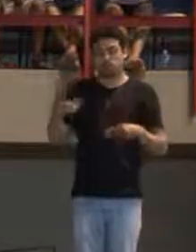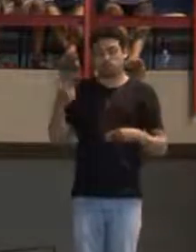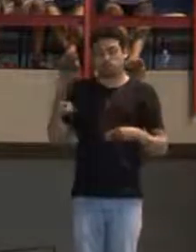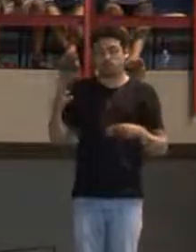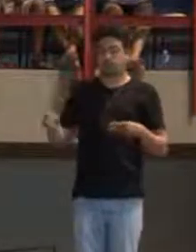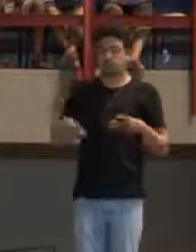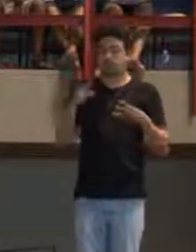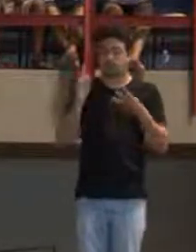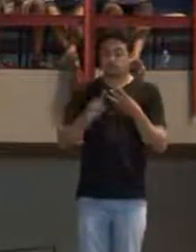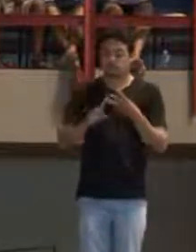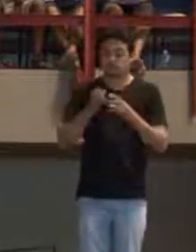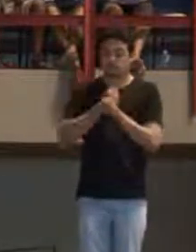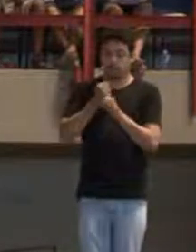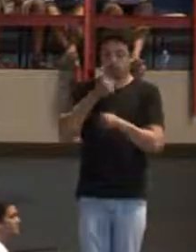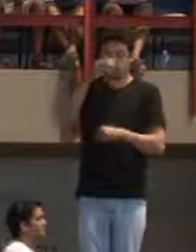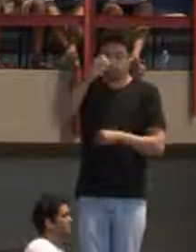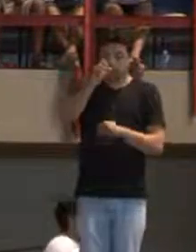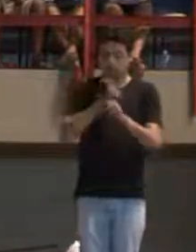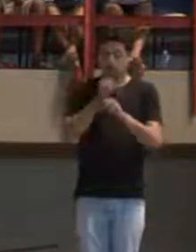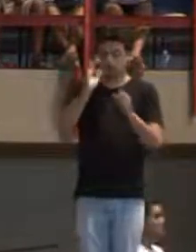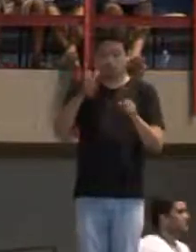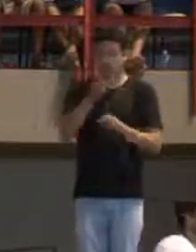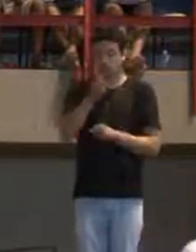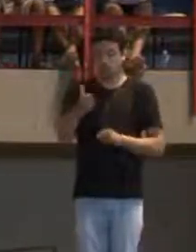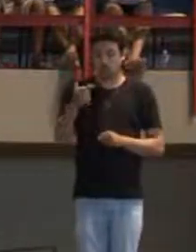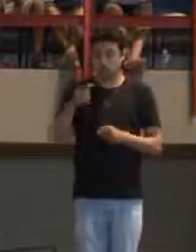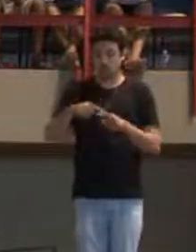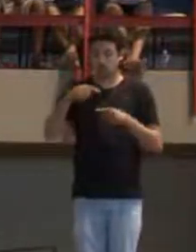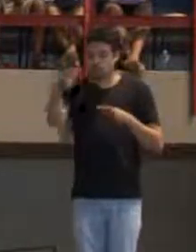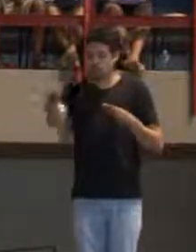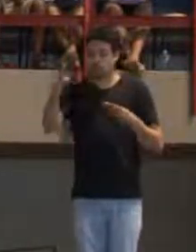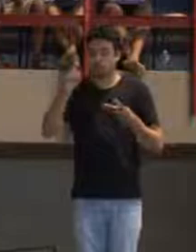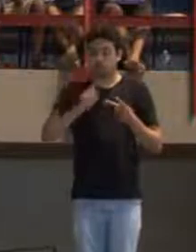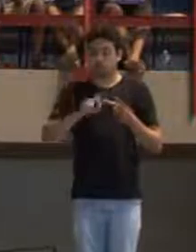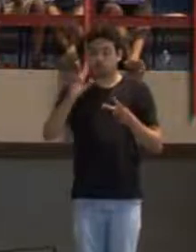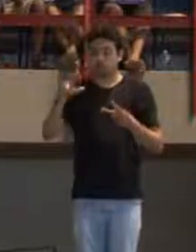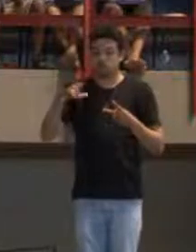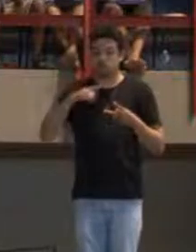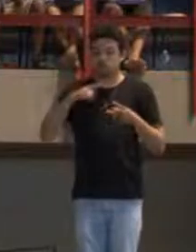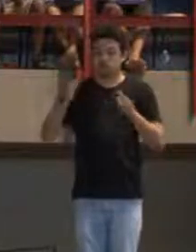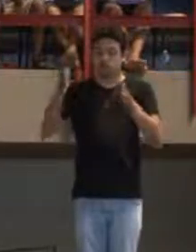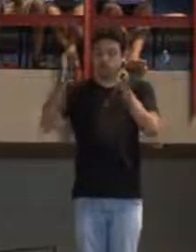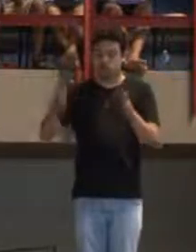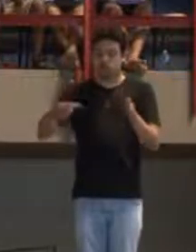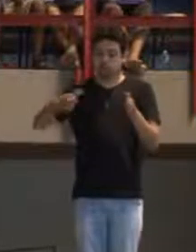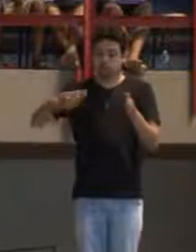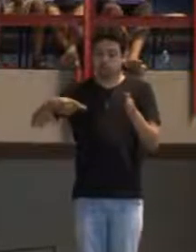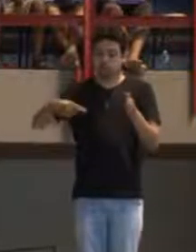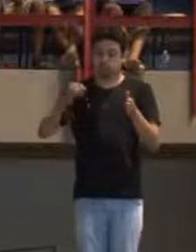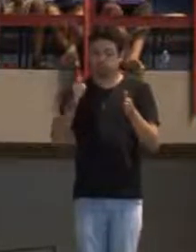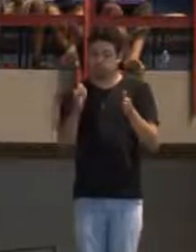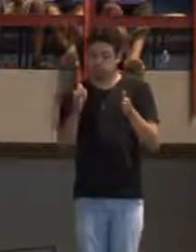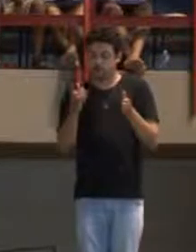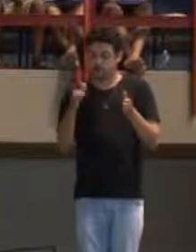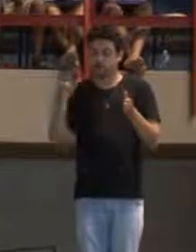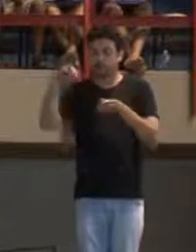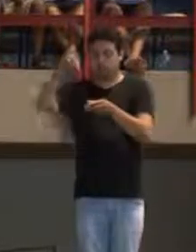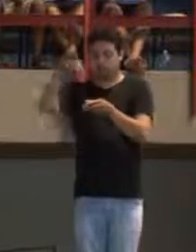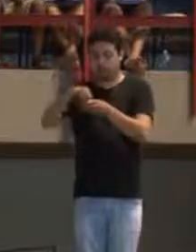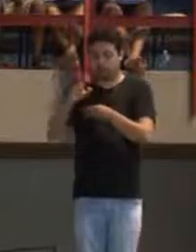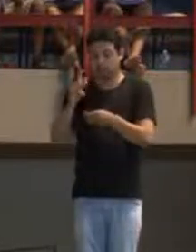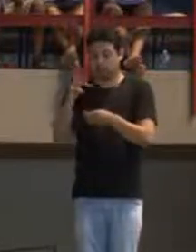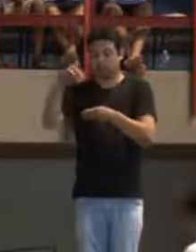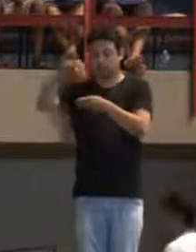crescimento. Em 10 anos, a partir de 2002, geradores de energia à base de hidrogênio em